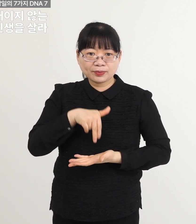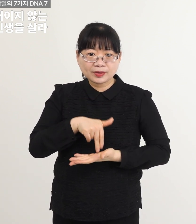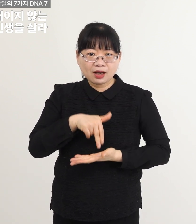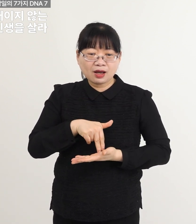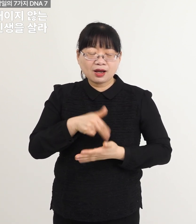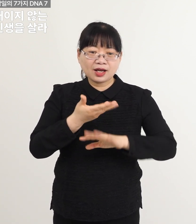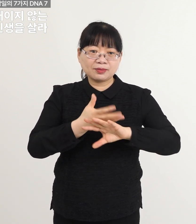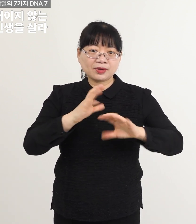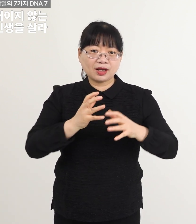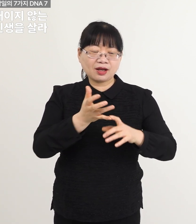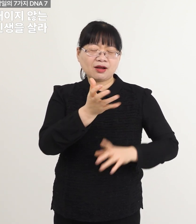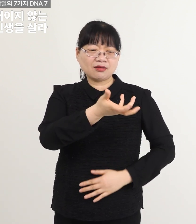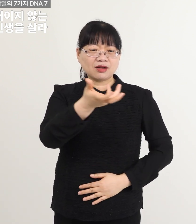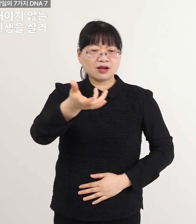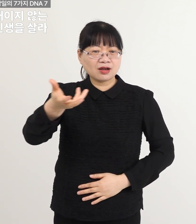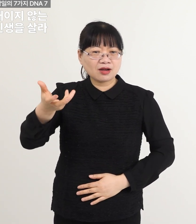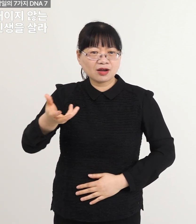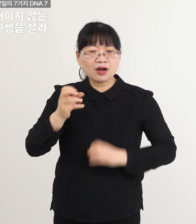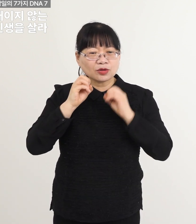돌아다니며 선교한다 합시고